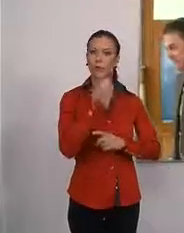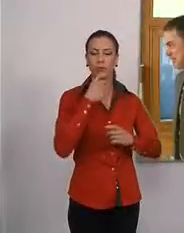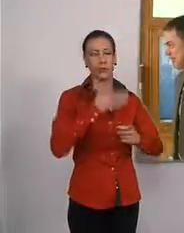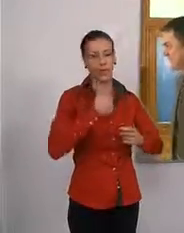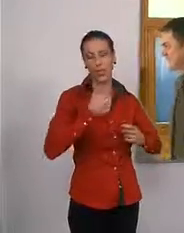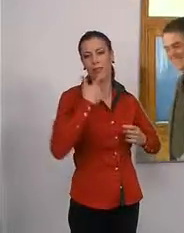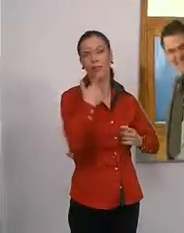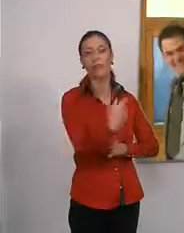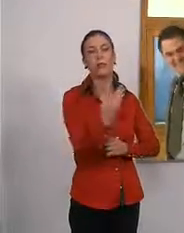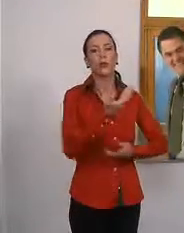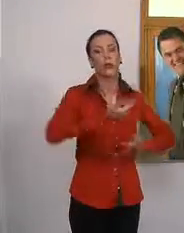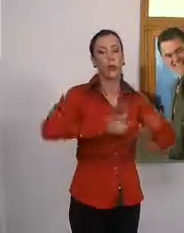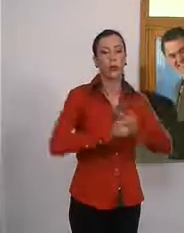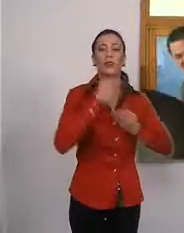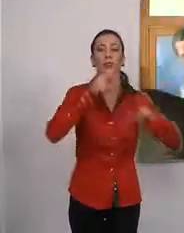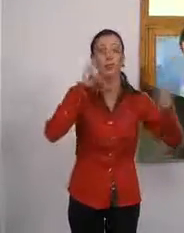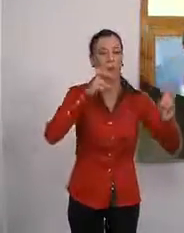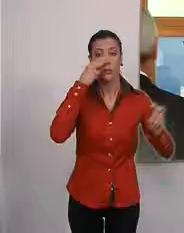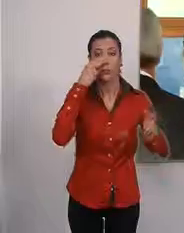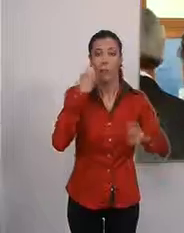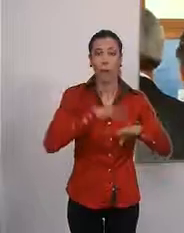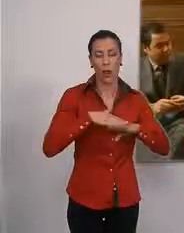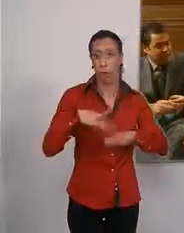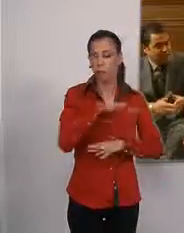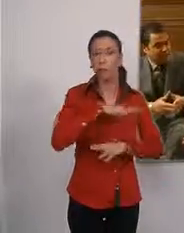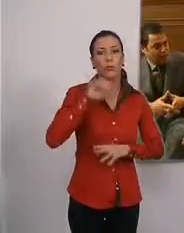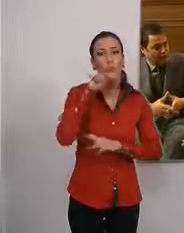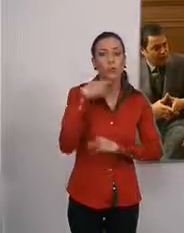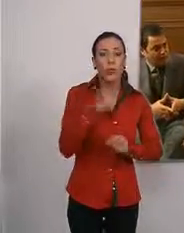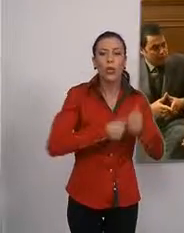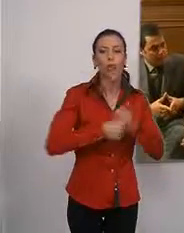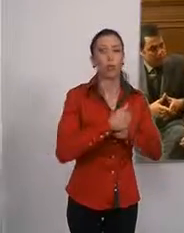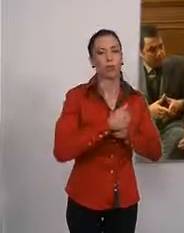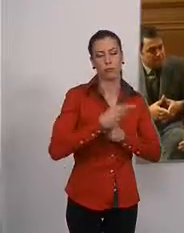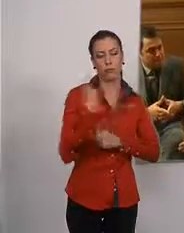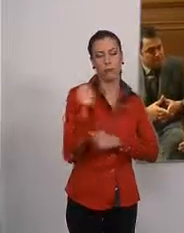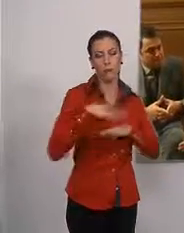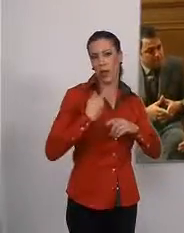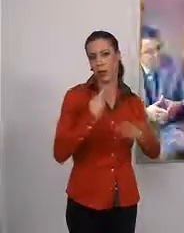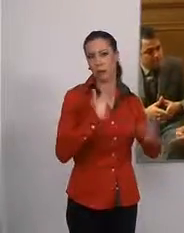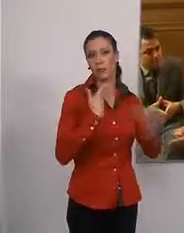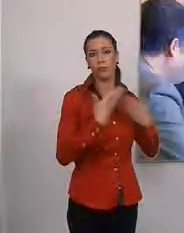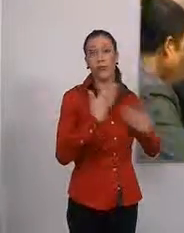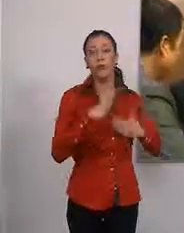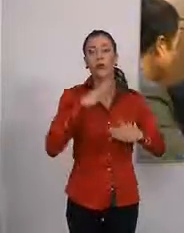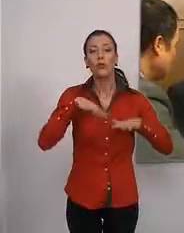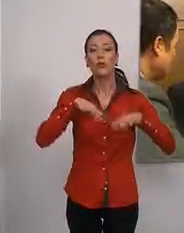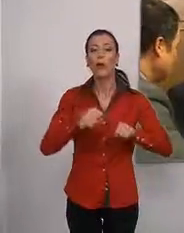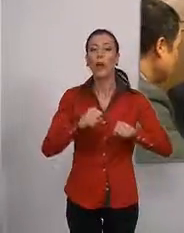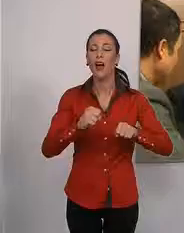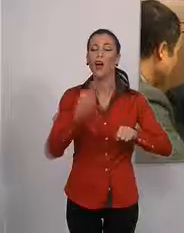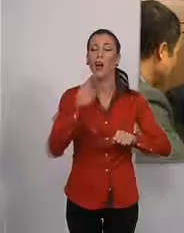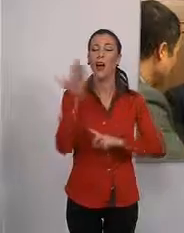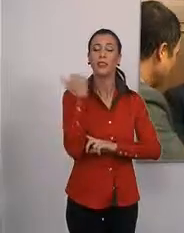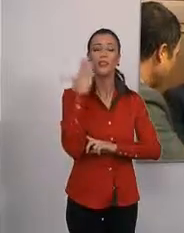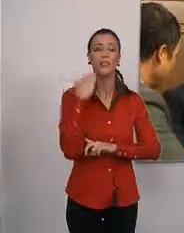su colaboración en cuanto a los temas de interés para el municipio sean prioritarios. Tras la toma de posesión en el día de